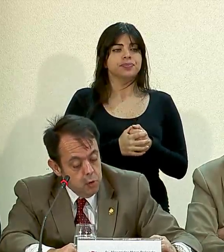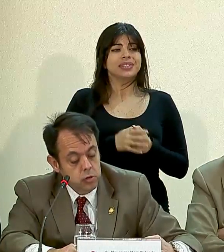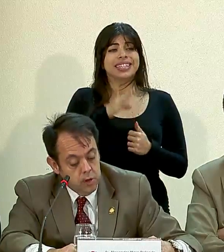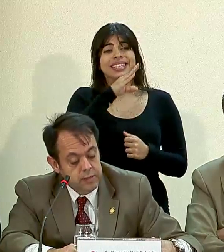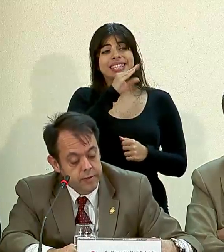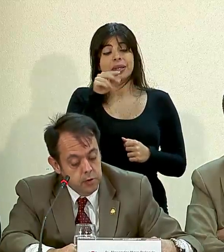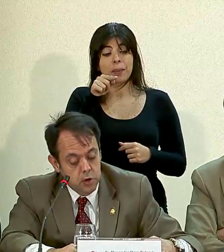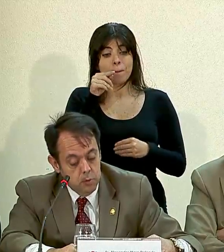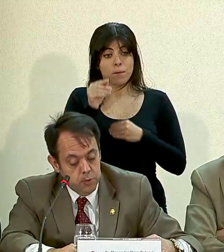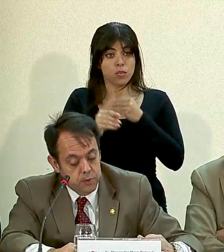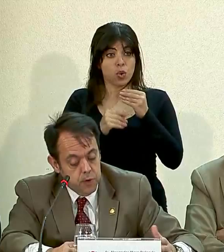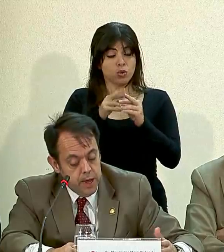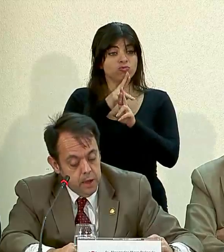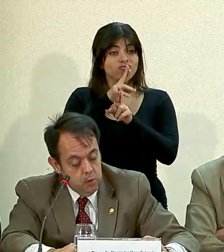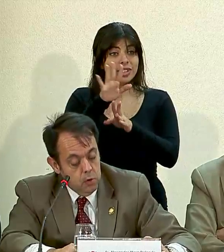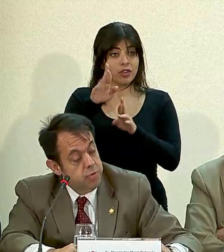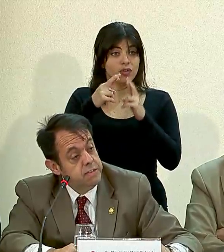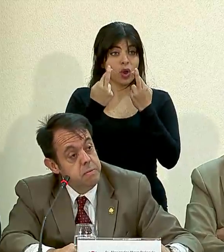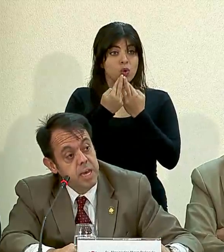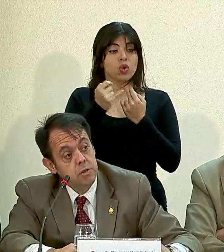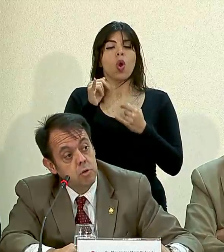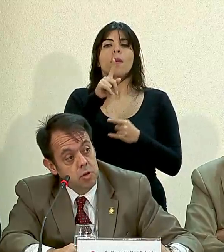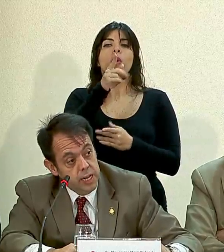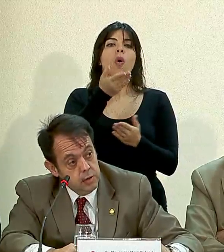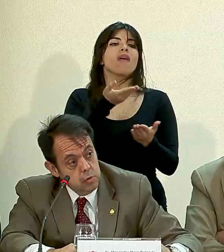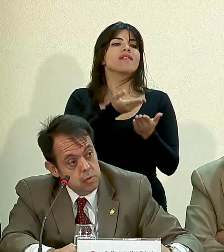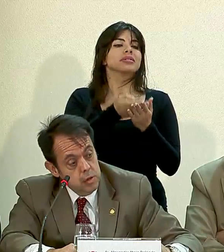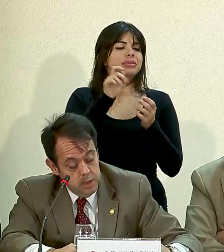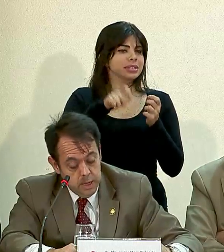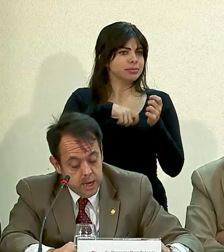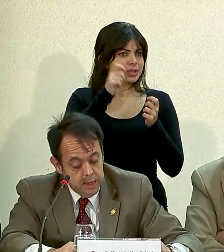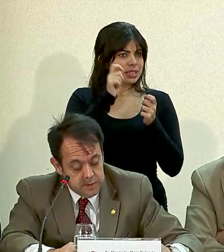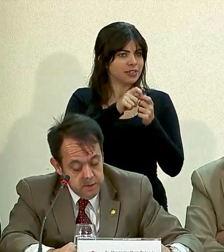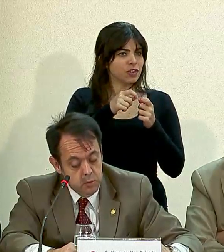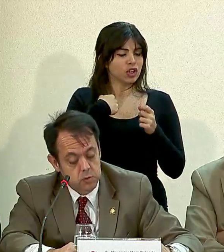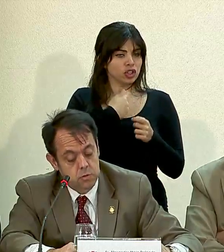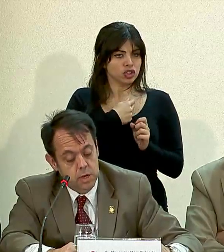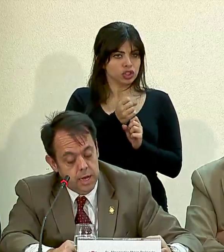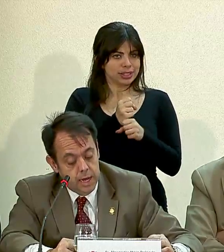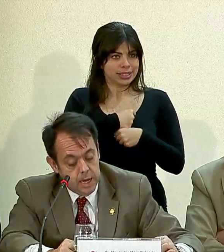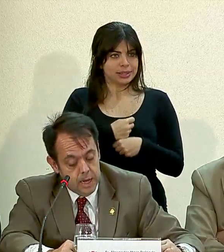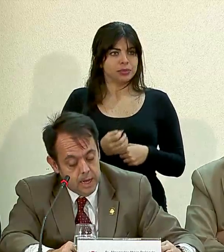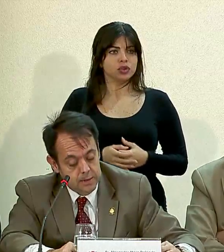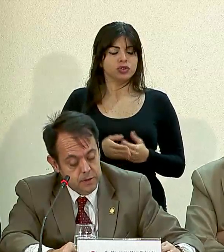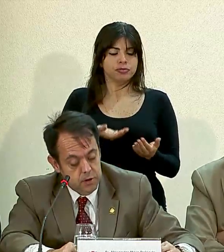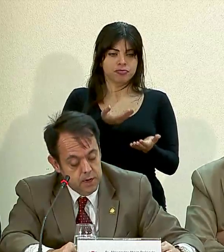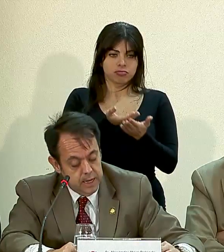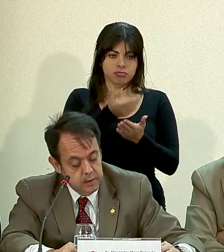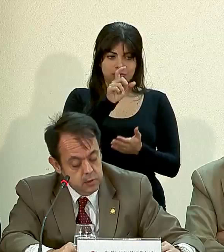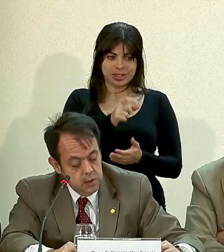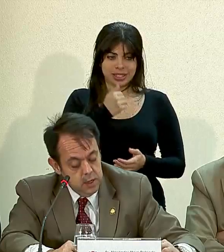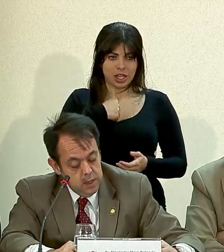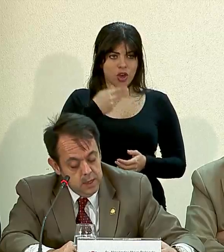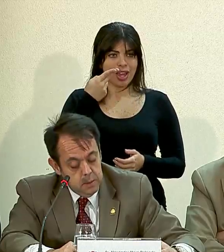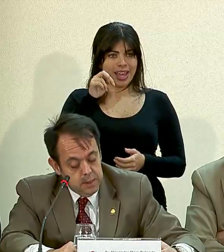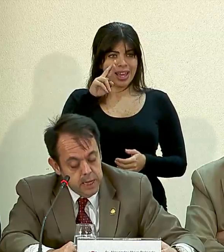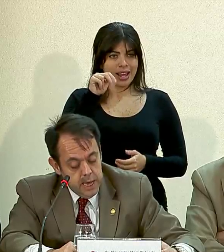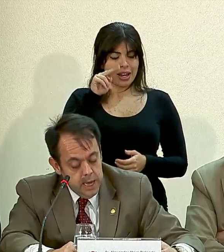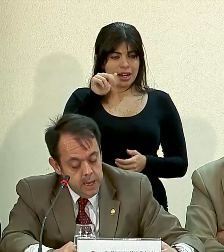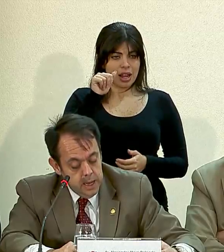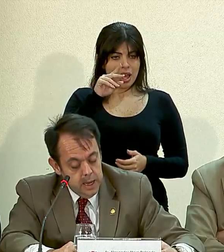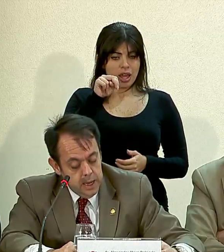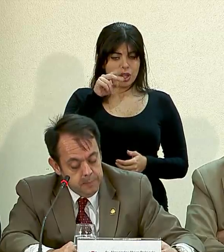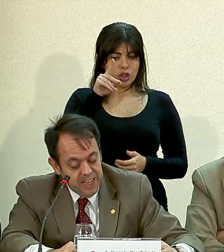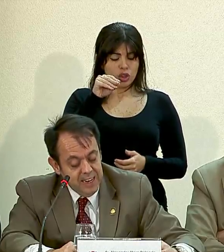el producto de esa reunión pues fue un ofrecimiento concreto que le hicimos al señor Hernando